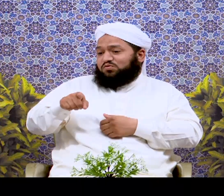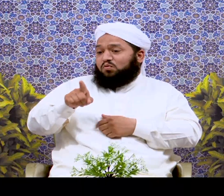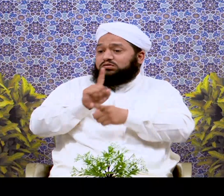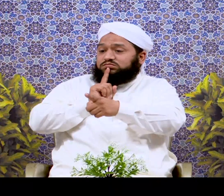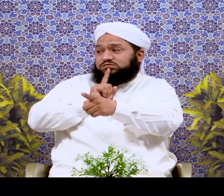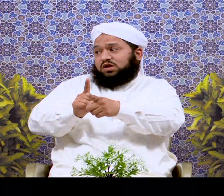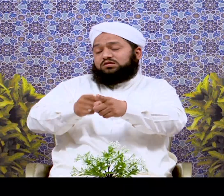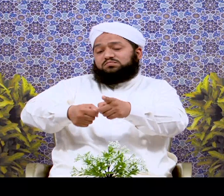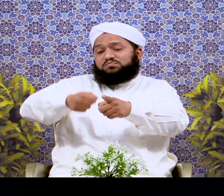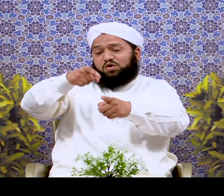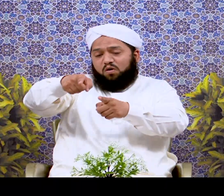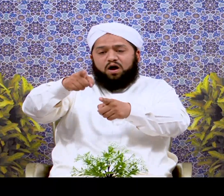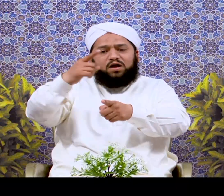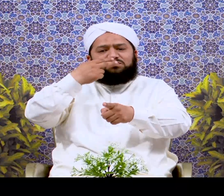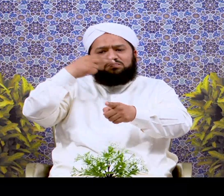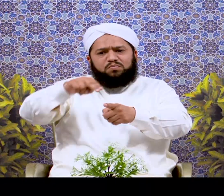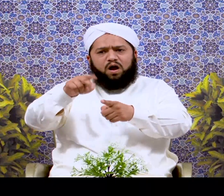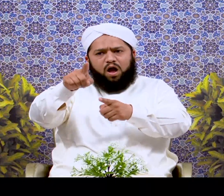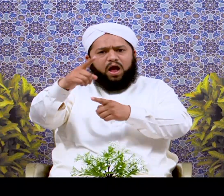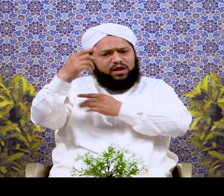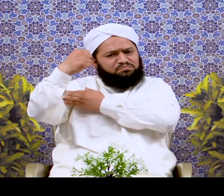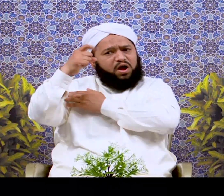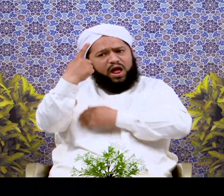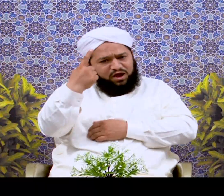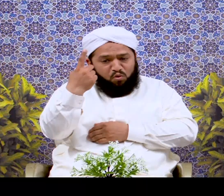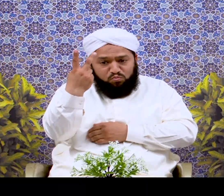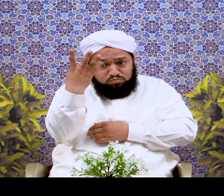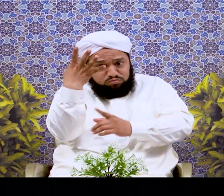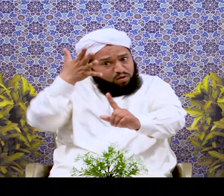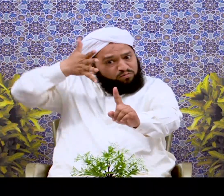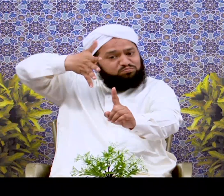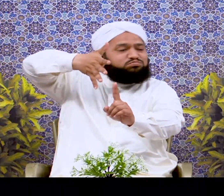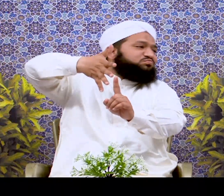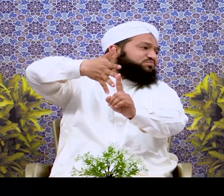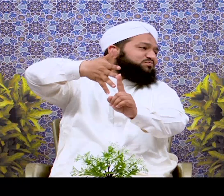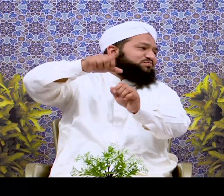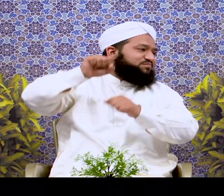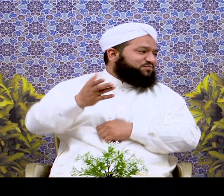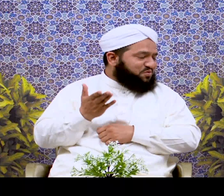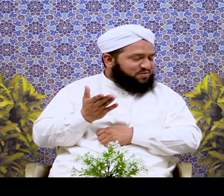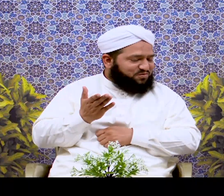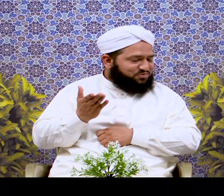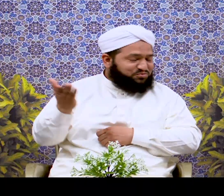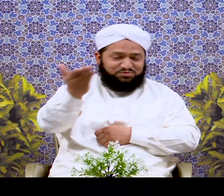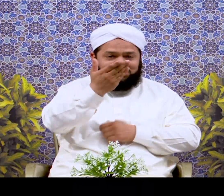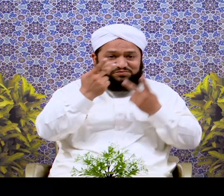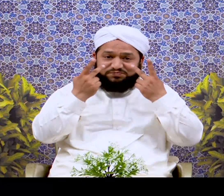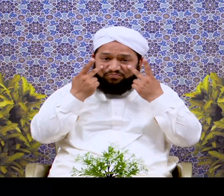معراج شریف صرف ایک معجزہ نہیں بلکہ کئی معجزات کا مجموعہ ہے۔ آئیے معراج مصطفیٰ صلی اللہ